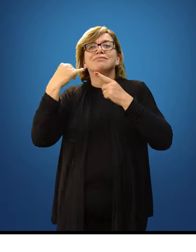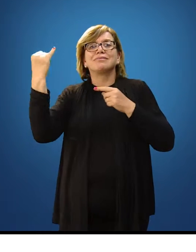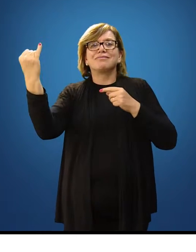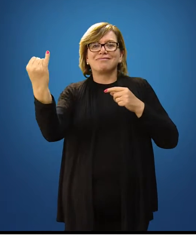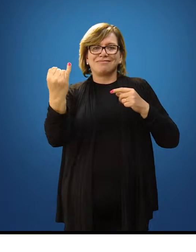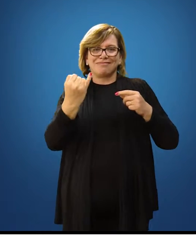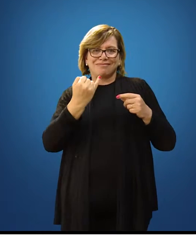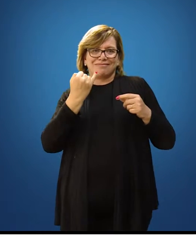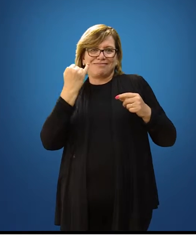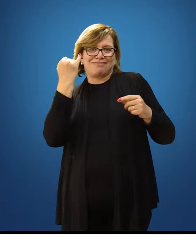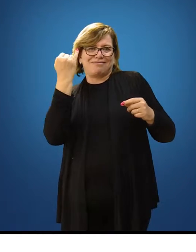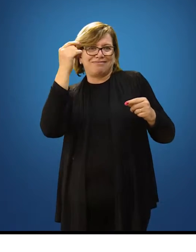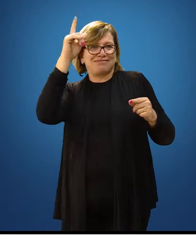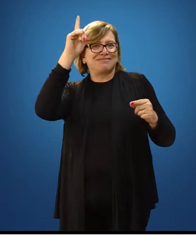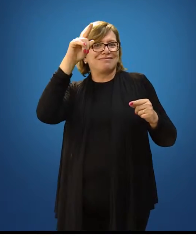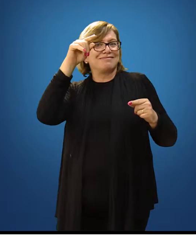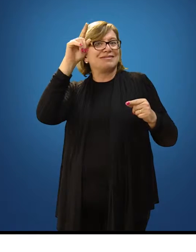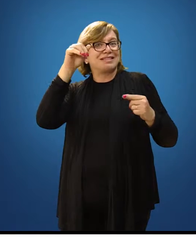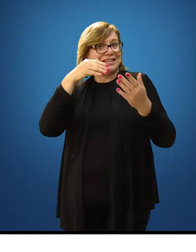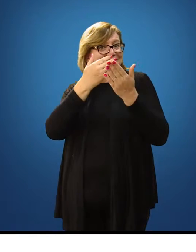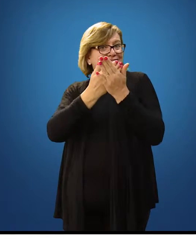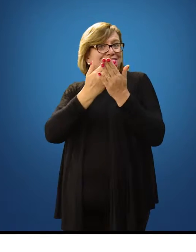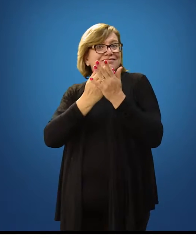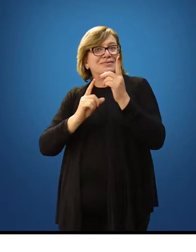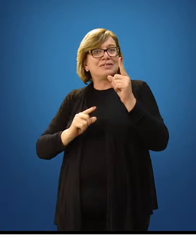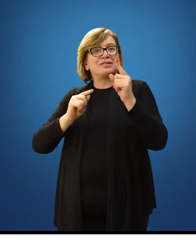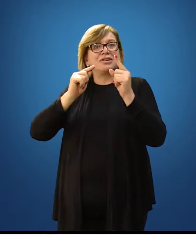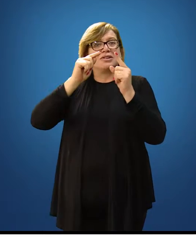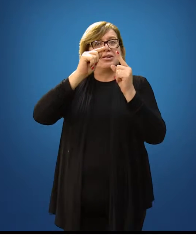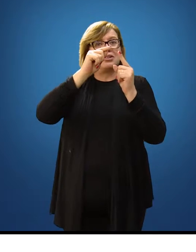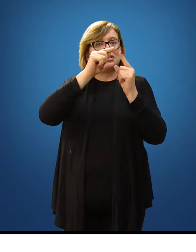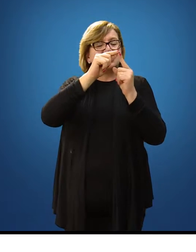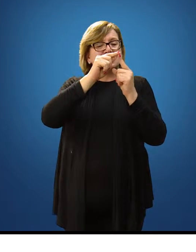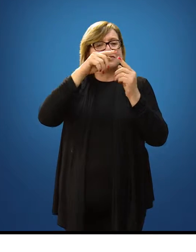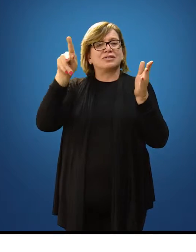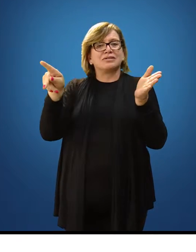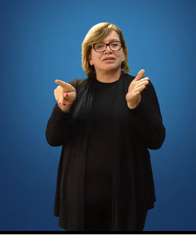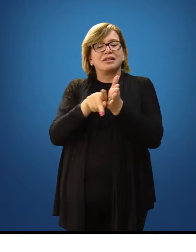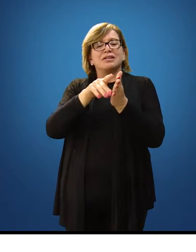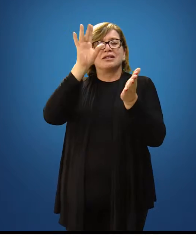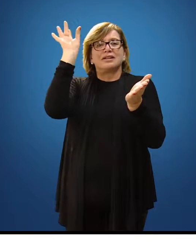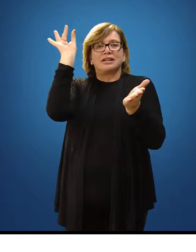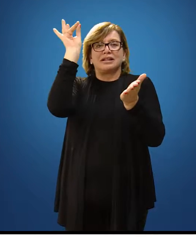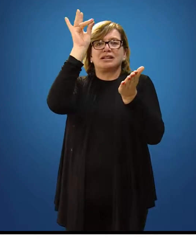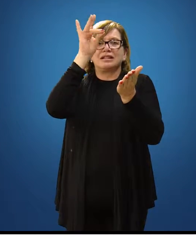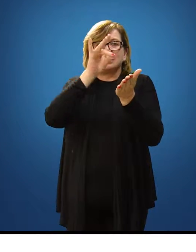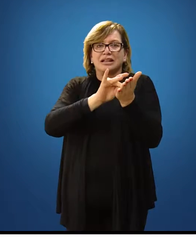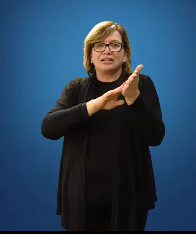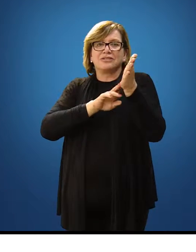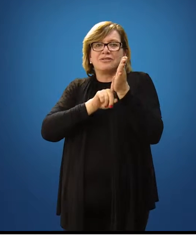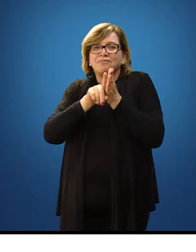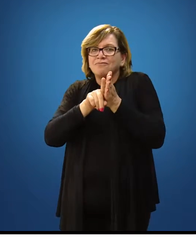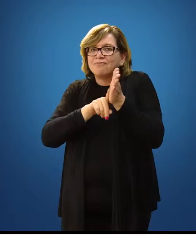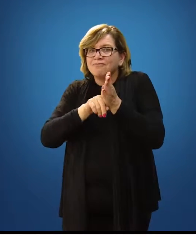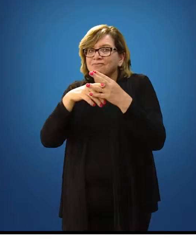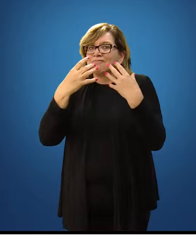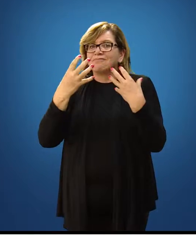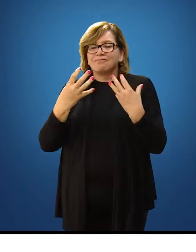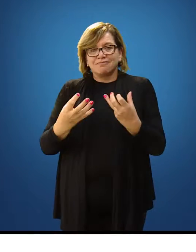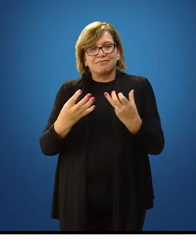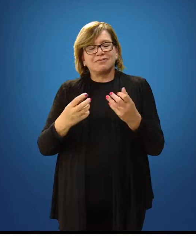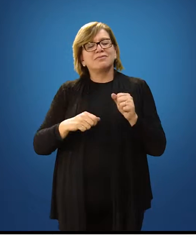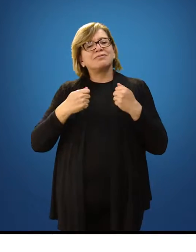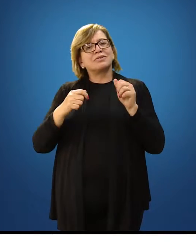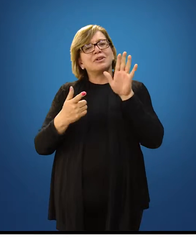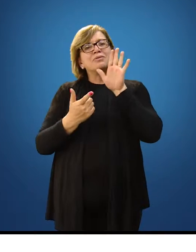se estudar esse objetivo dentro da realidade que você pretende investigar, tentando mostrar quais